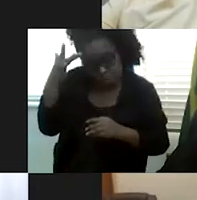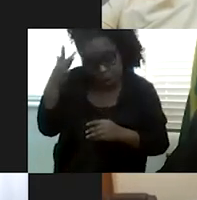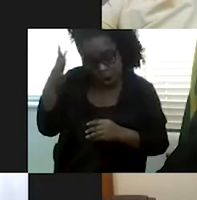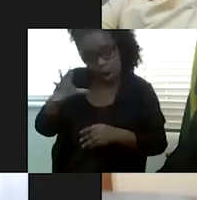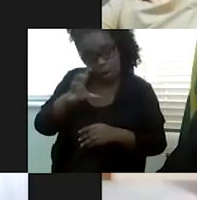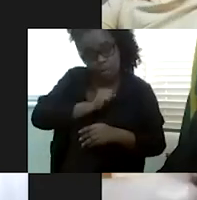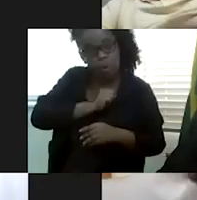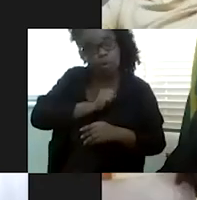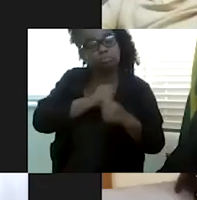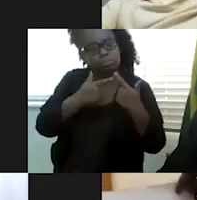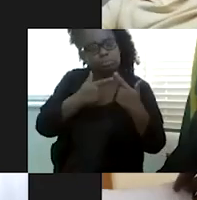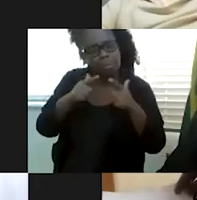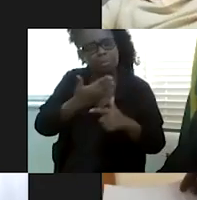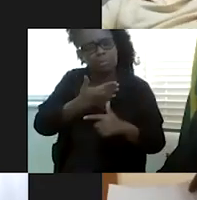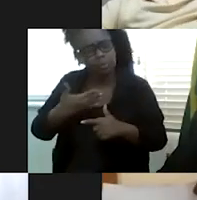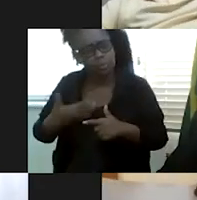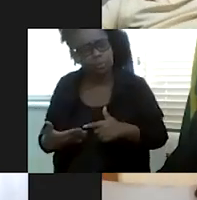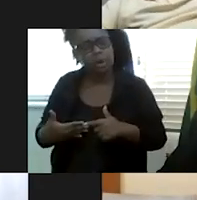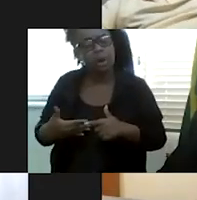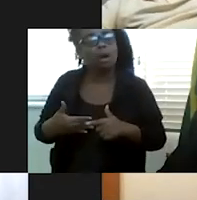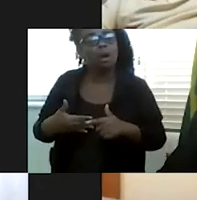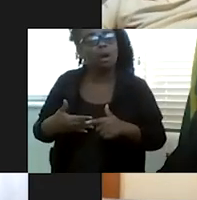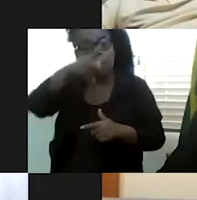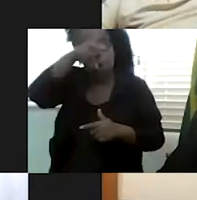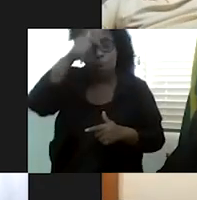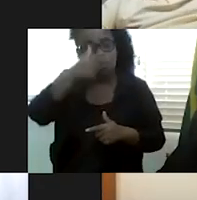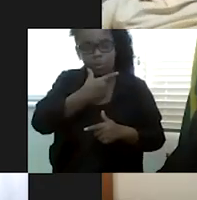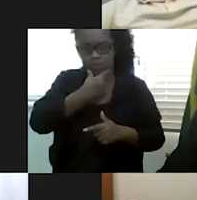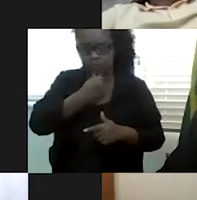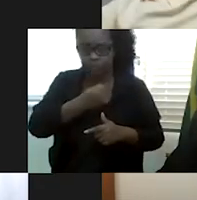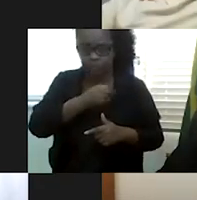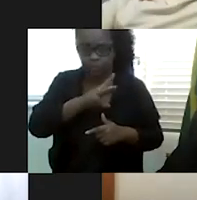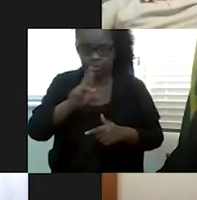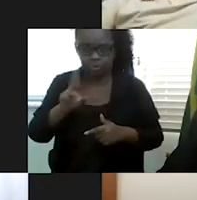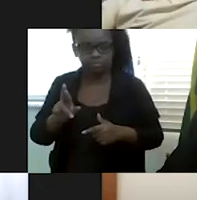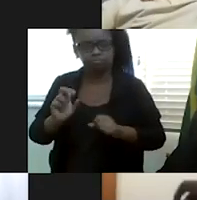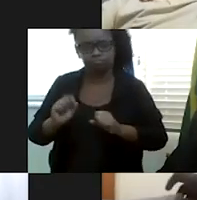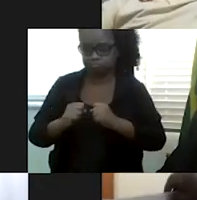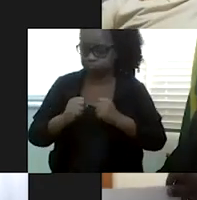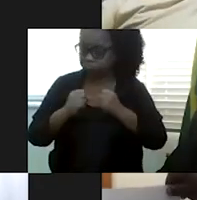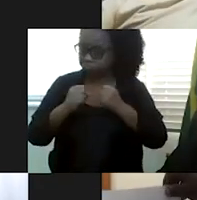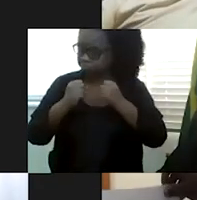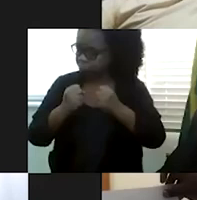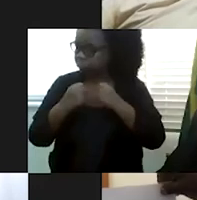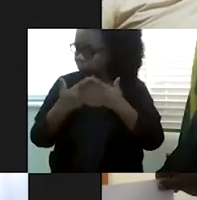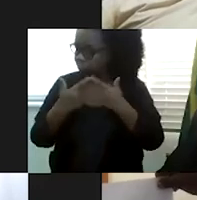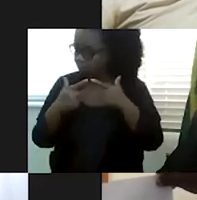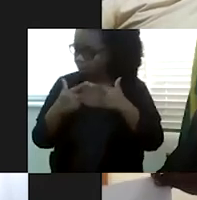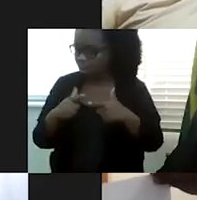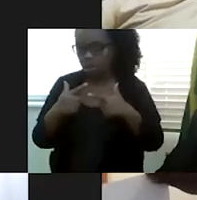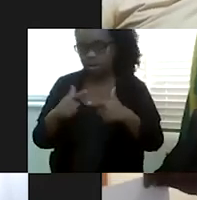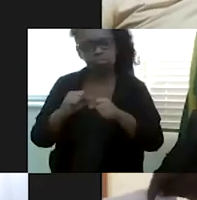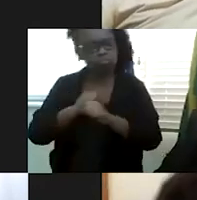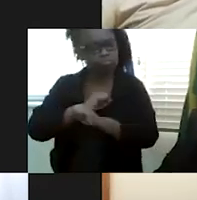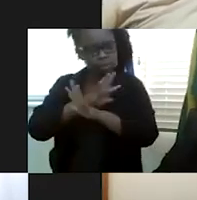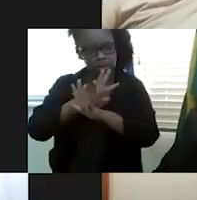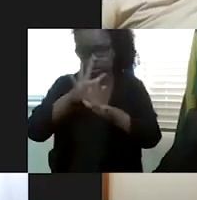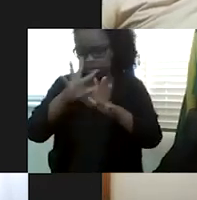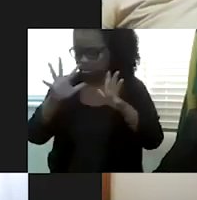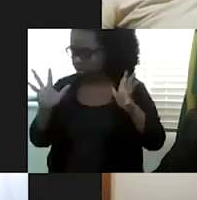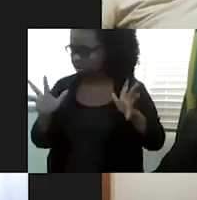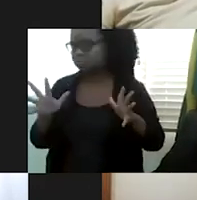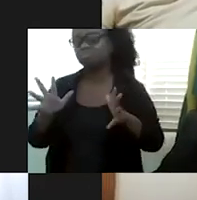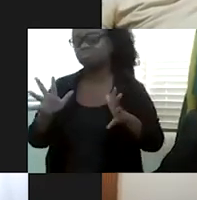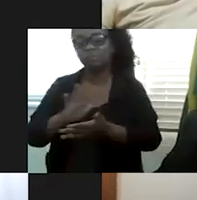pública. E o prefeito Washington Reis vem desempenhando esse papel brilhantemente